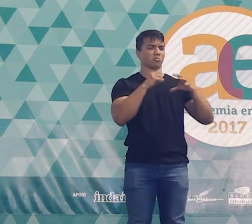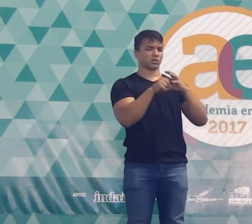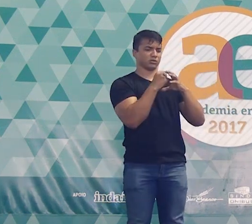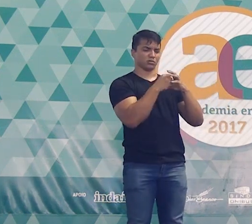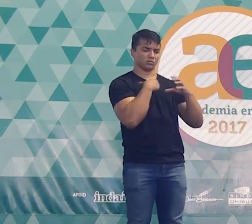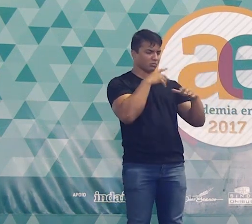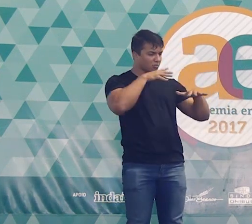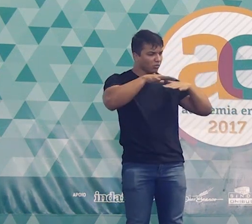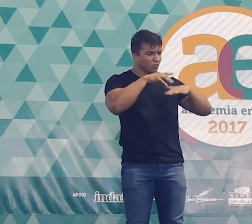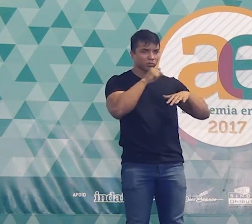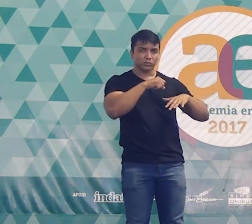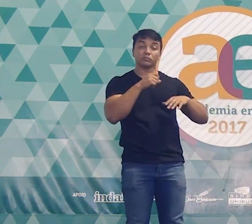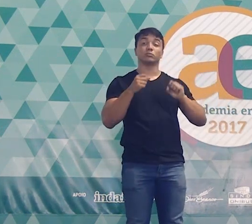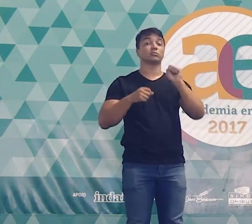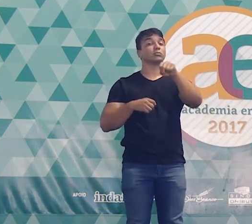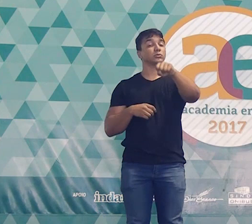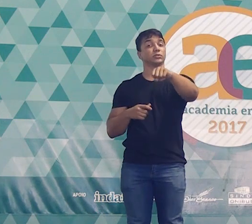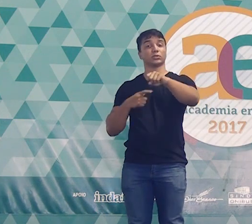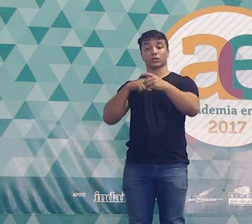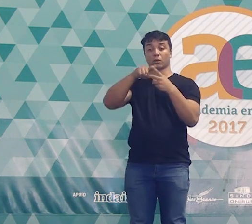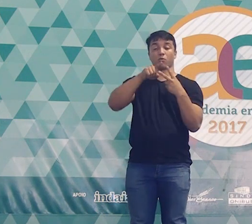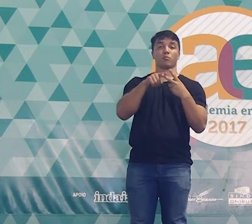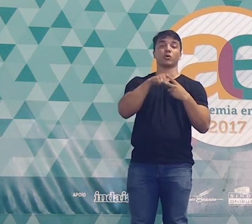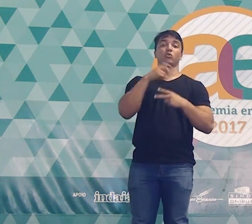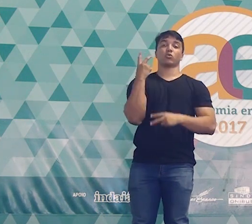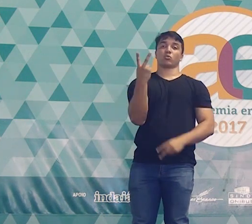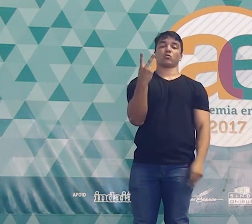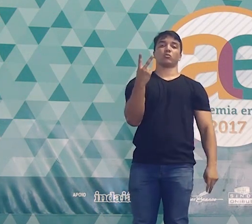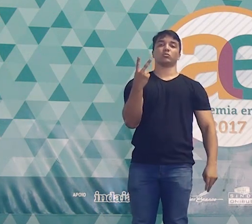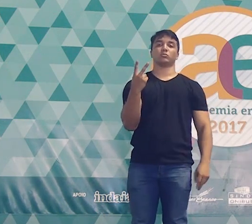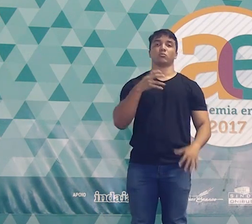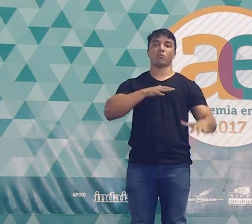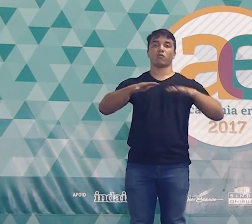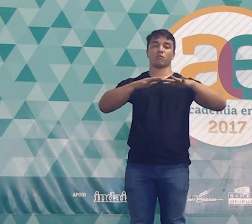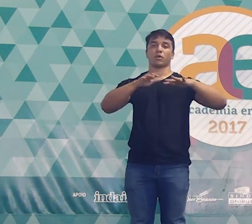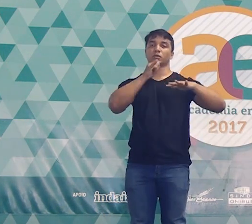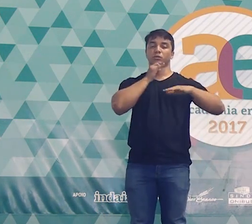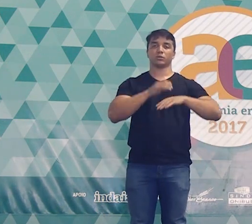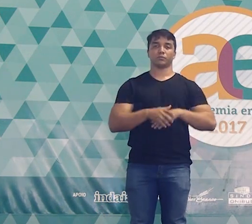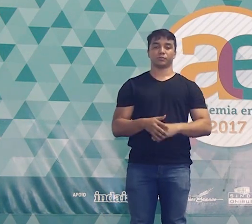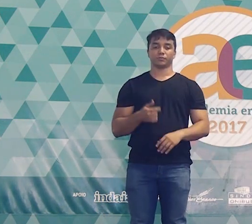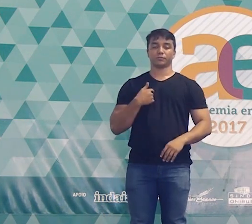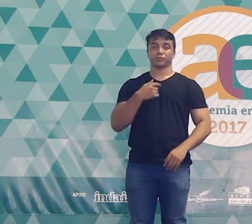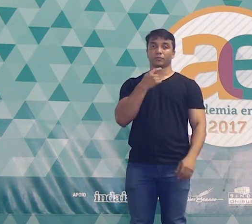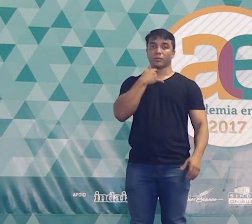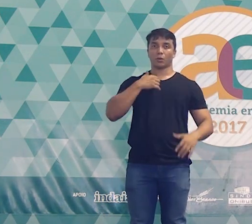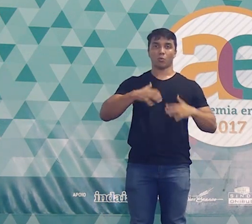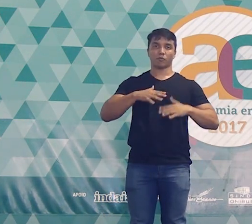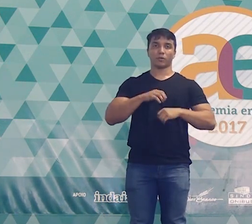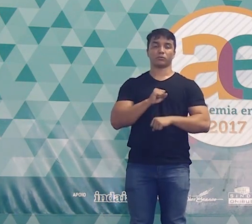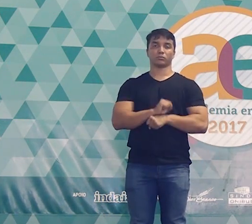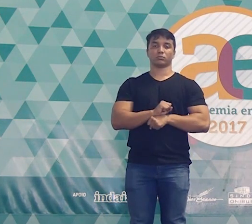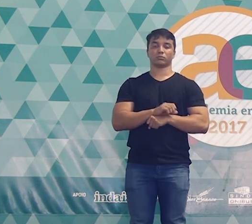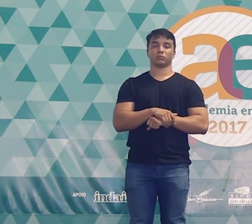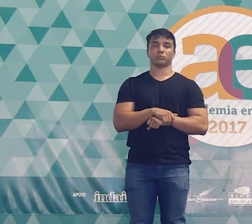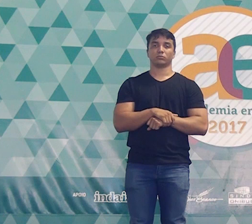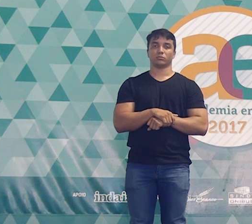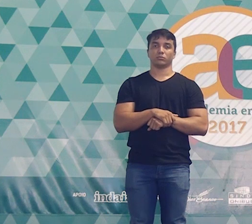as células se movem? Sim, existem 2 movimentos. Por exemplo, eu estou aqui, eu estou em movimento?